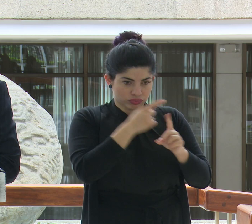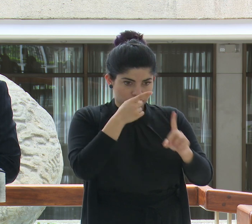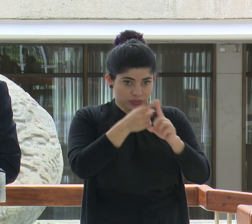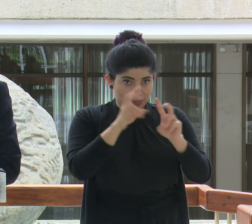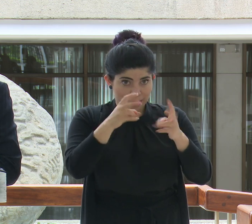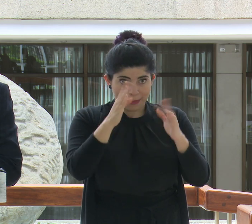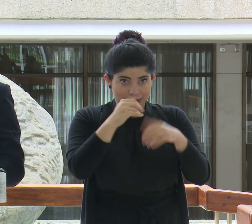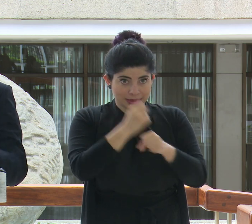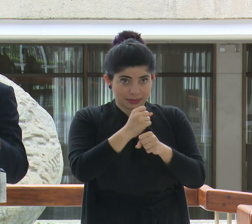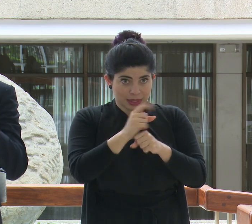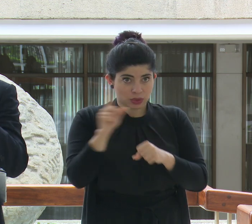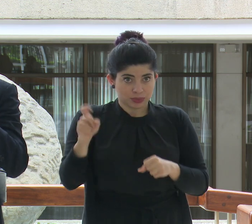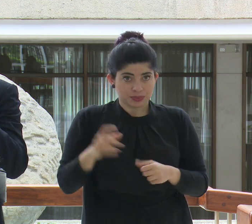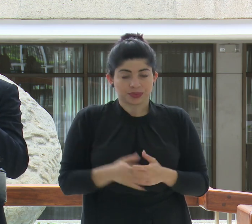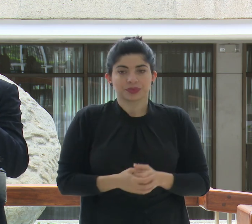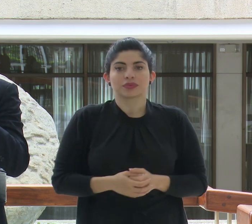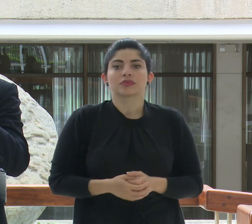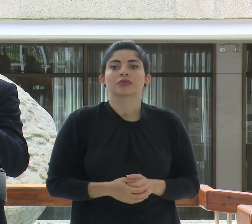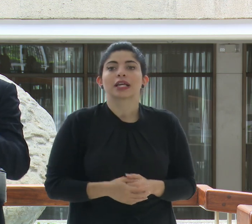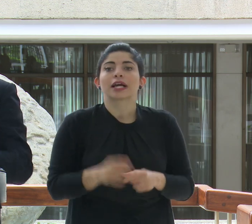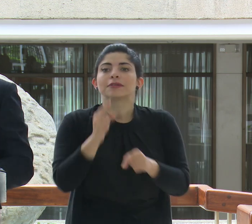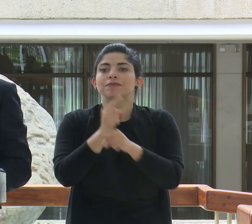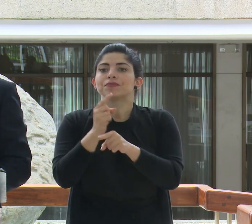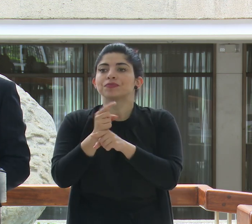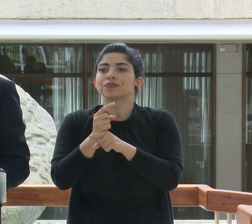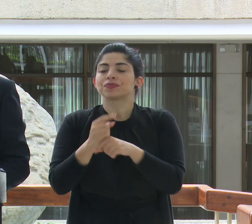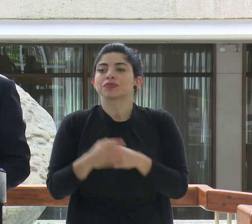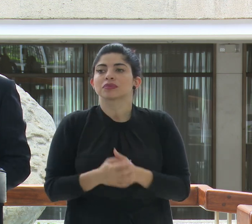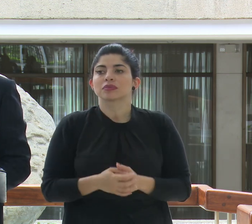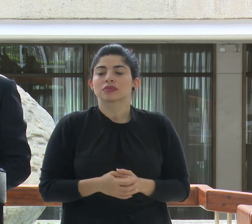desempleo? En efecto, en la S,